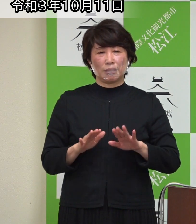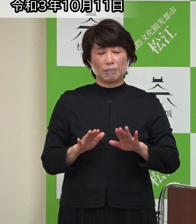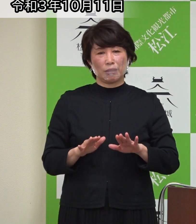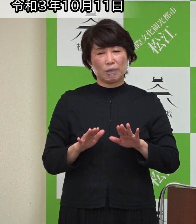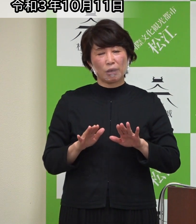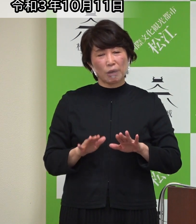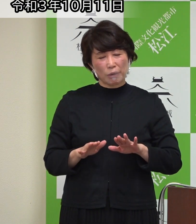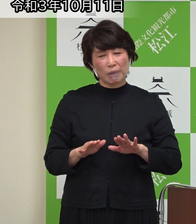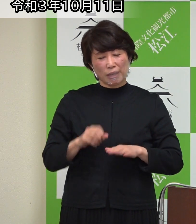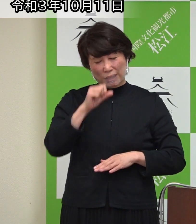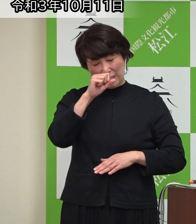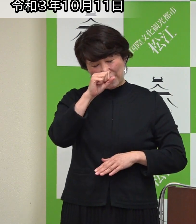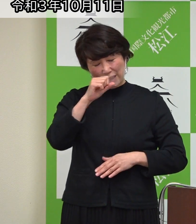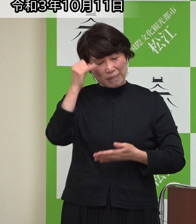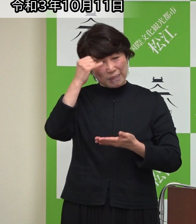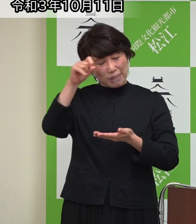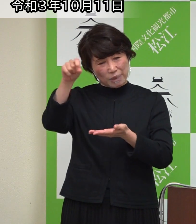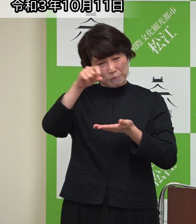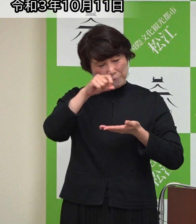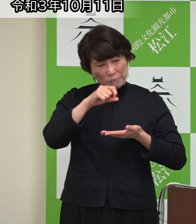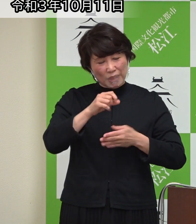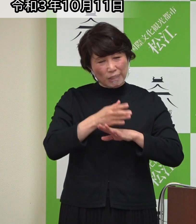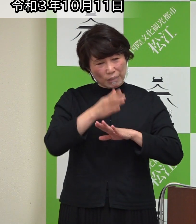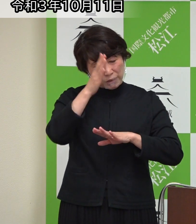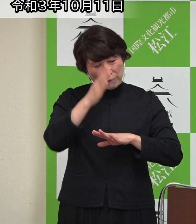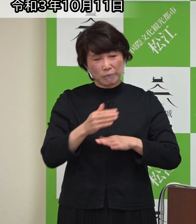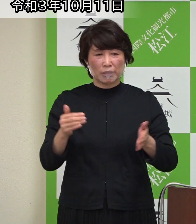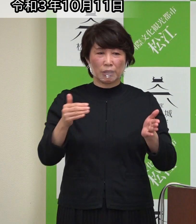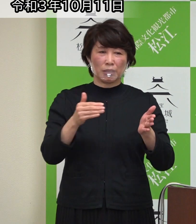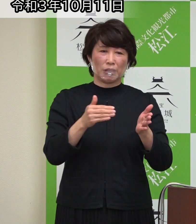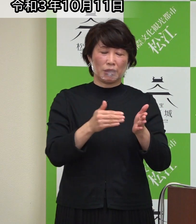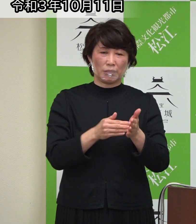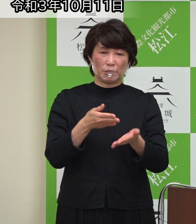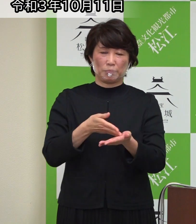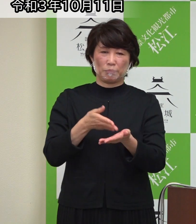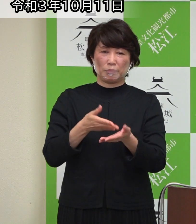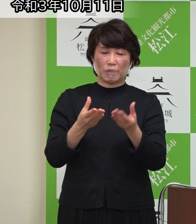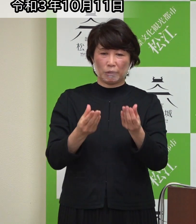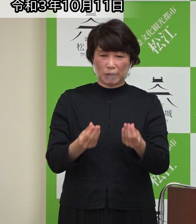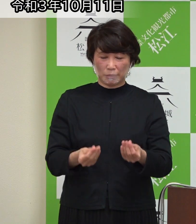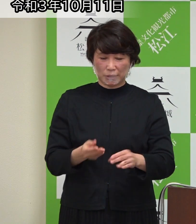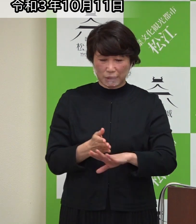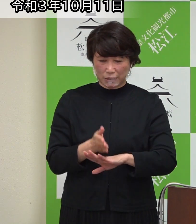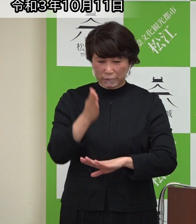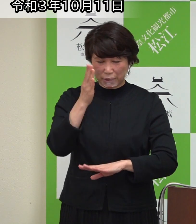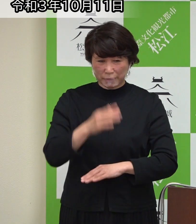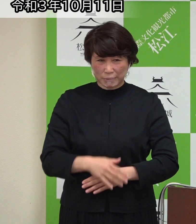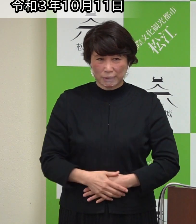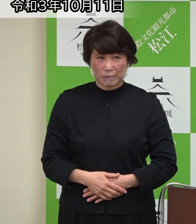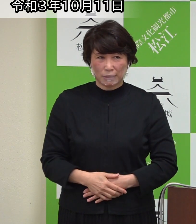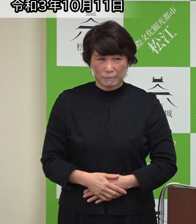貴重なご意見もありがとうございました。以上で市長定例式記者会見終了いたします。ありがとうございました。